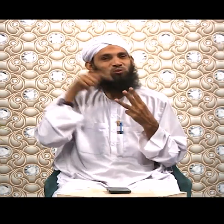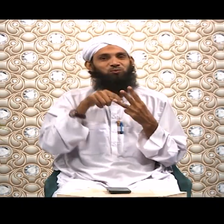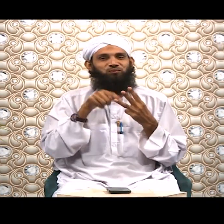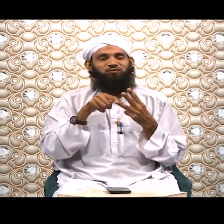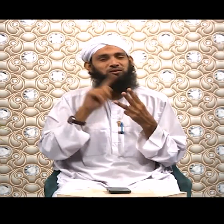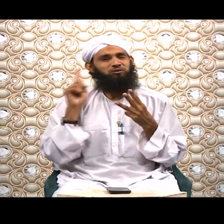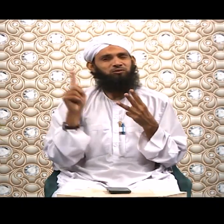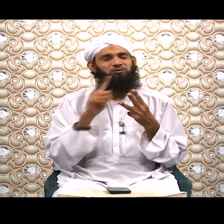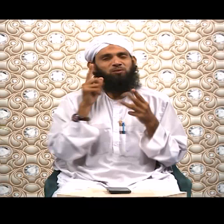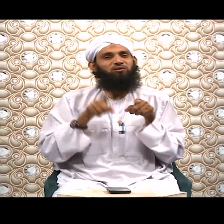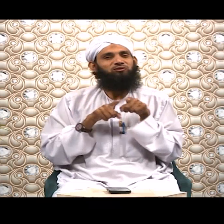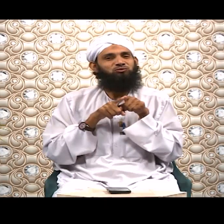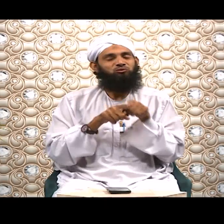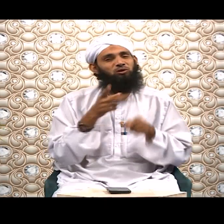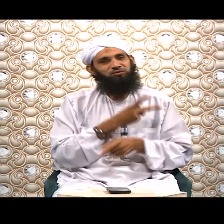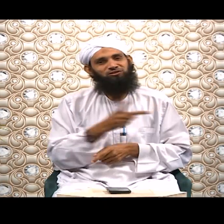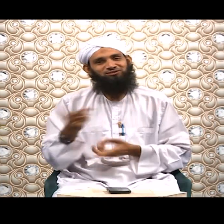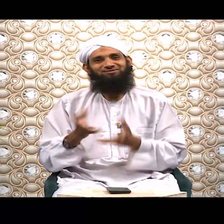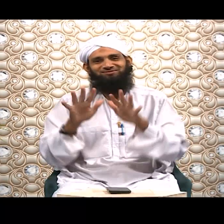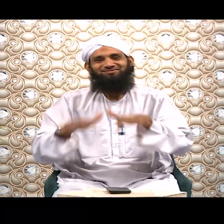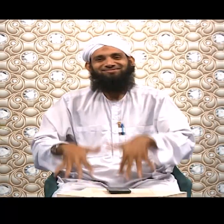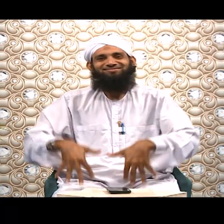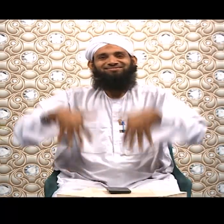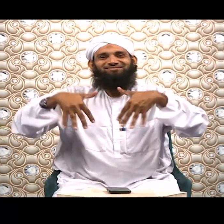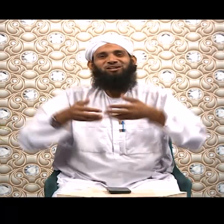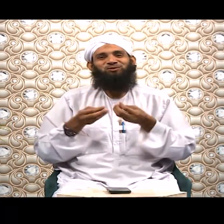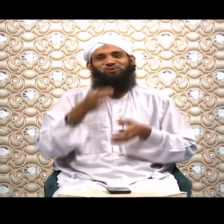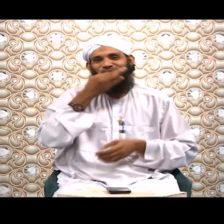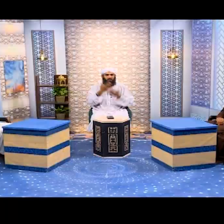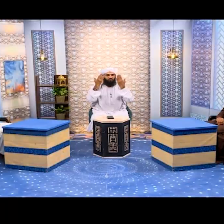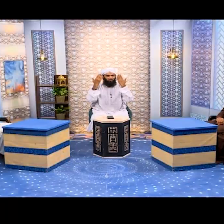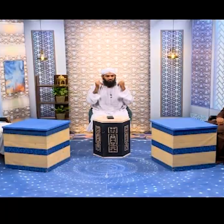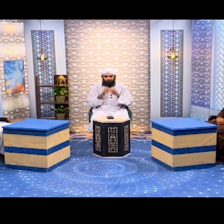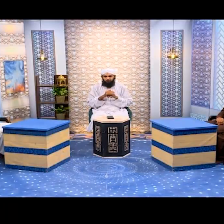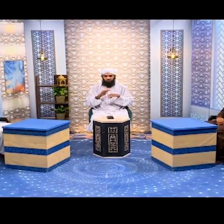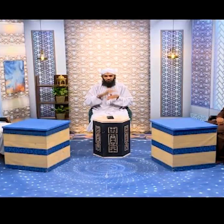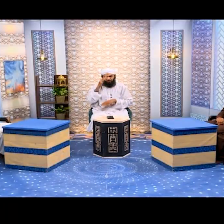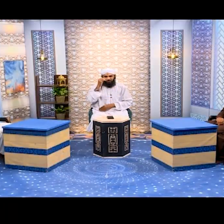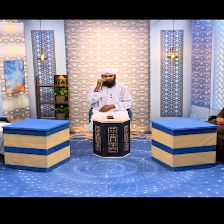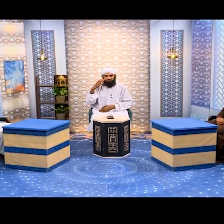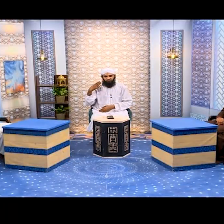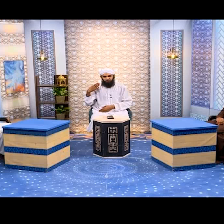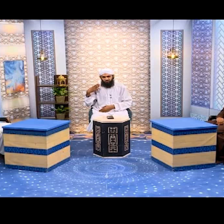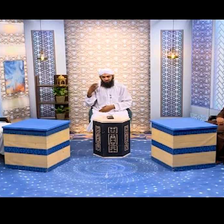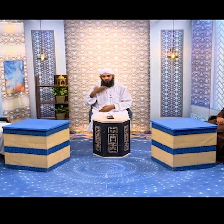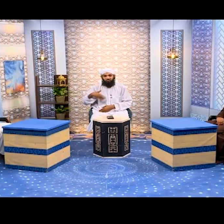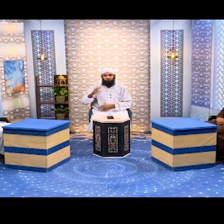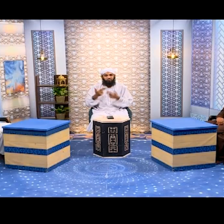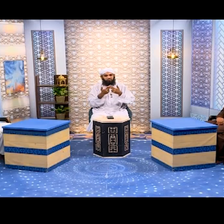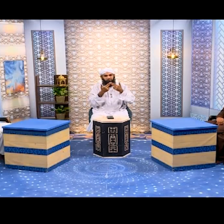کی ادائیگی کی یہ سنت قیامت تک کے لیے جاری و ساری ہو گئی ہے۔ پیارے اسلامی بھائیوں، بیان کردہ واقعے میں ہمارے لیے بھی